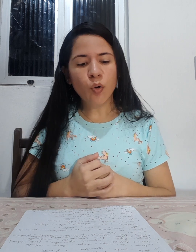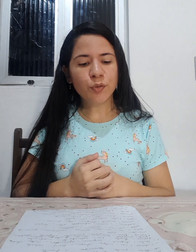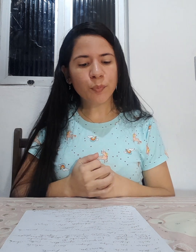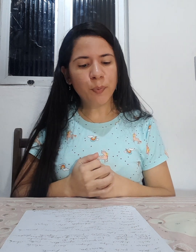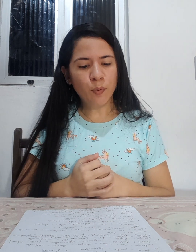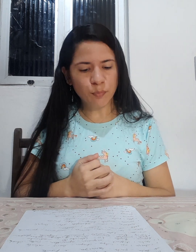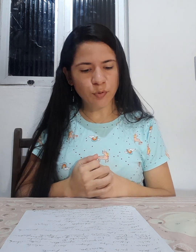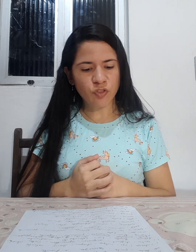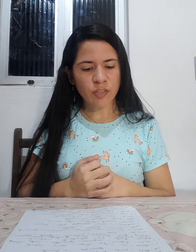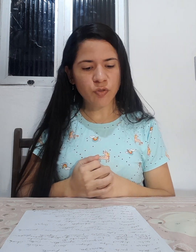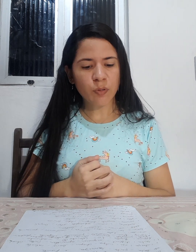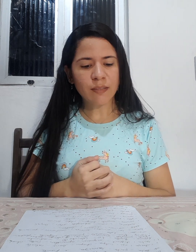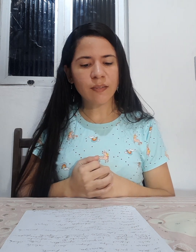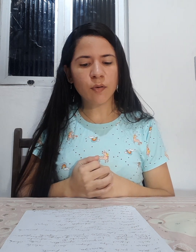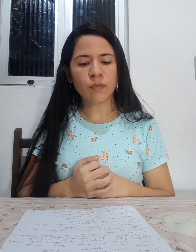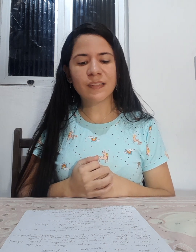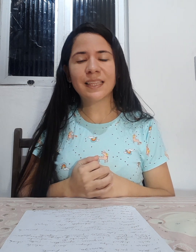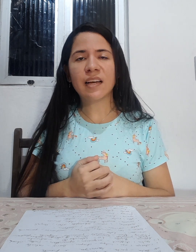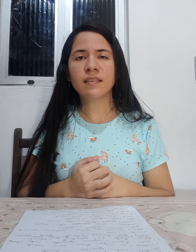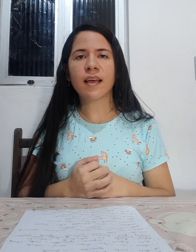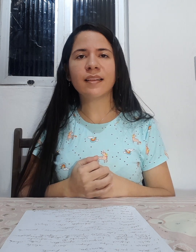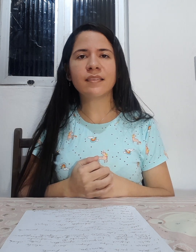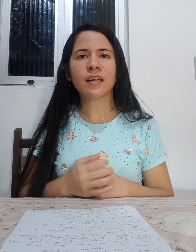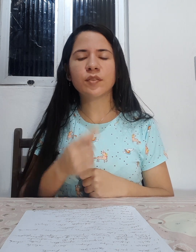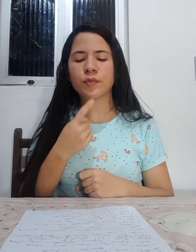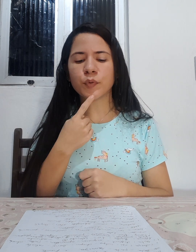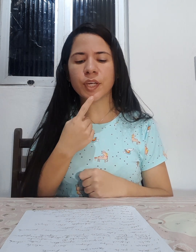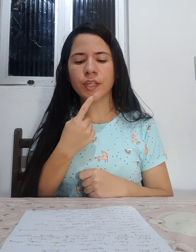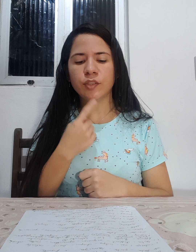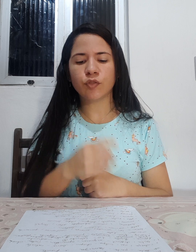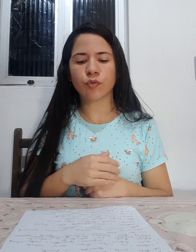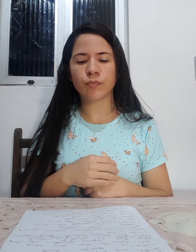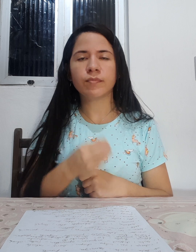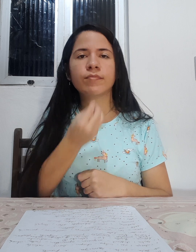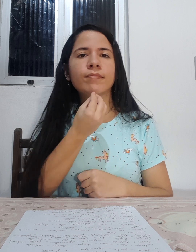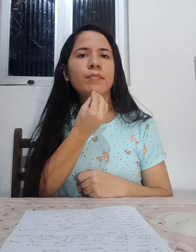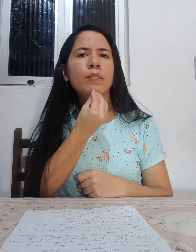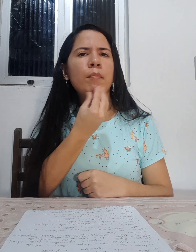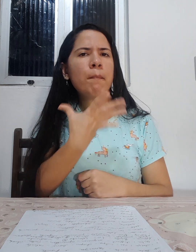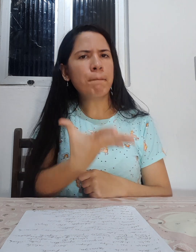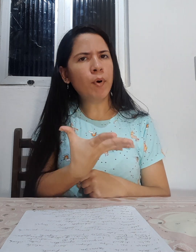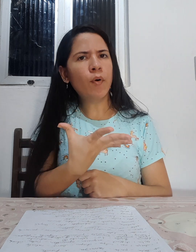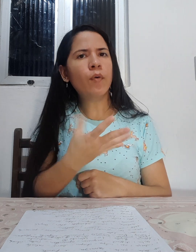Outro ponto de articulação, sinais realizados no queixo. Bom,